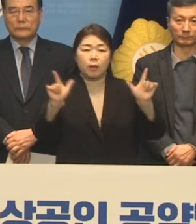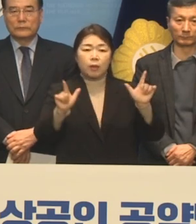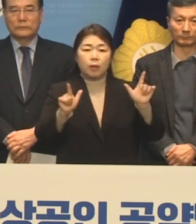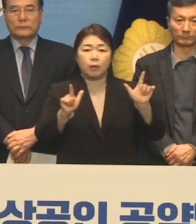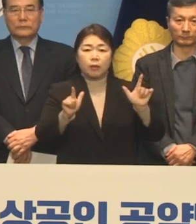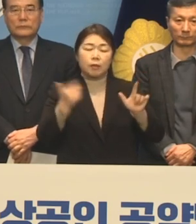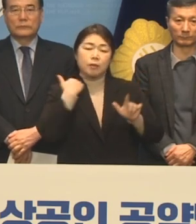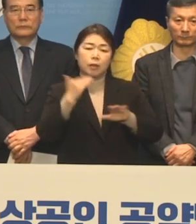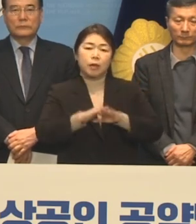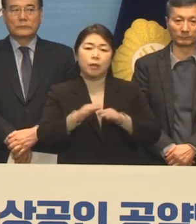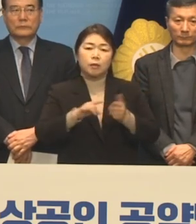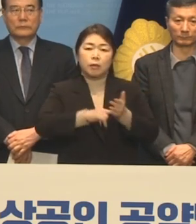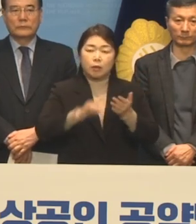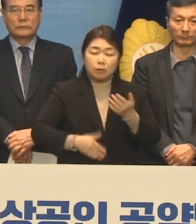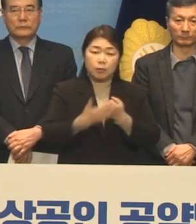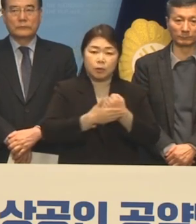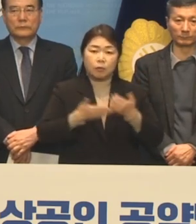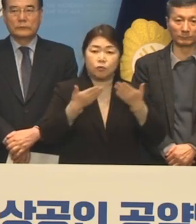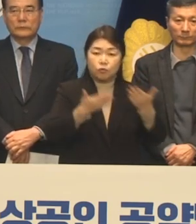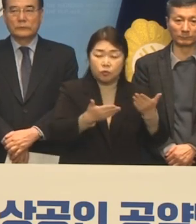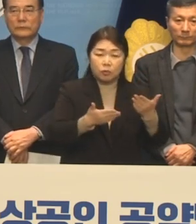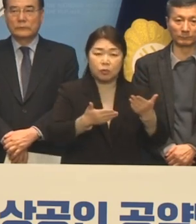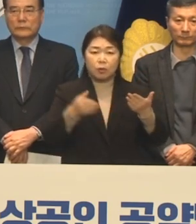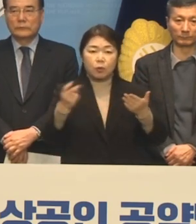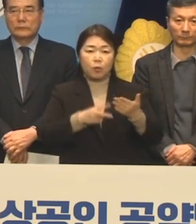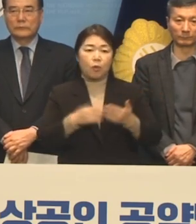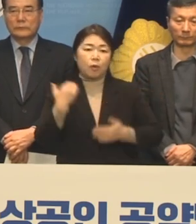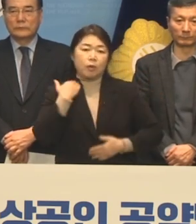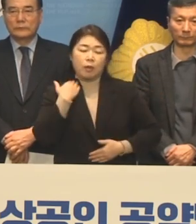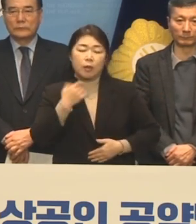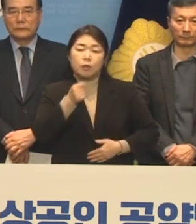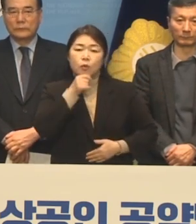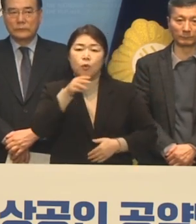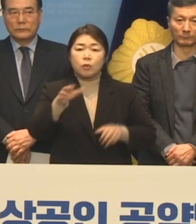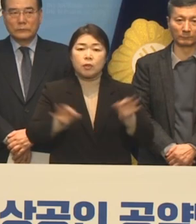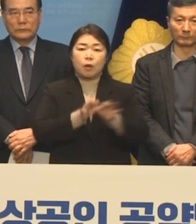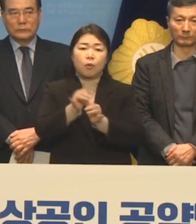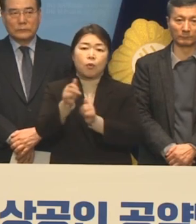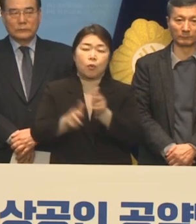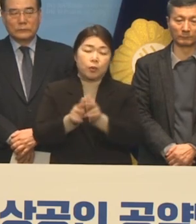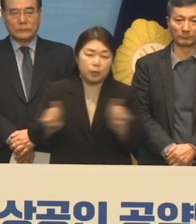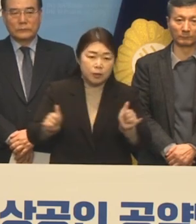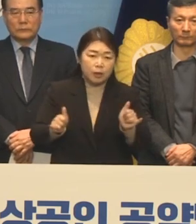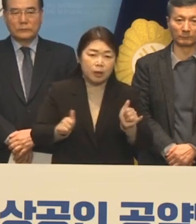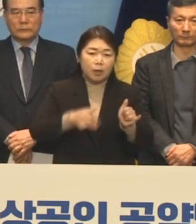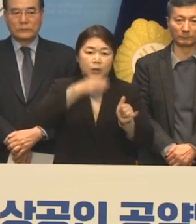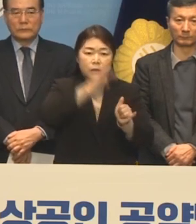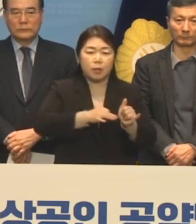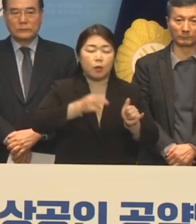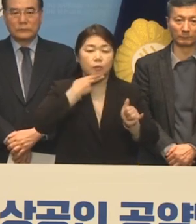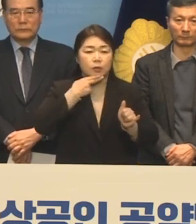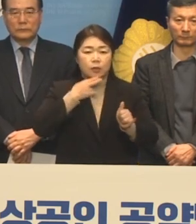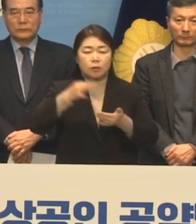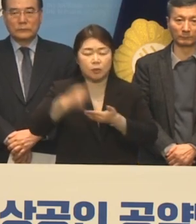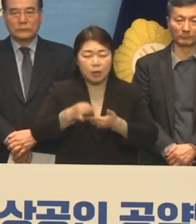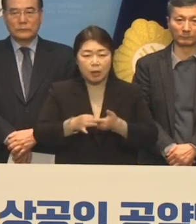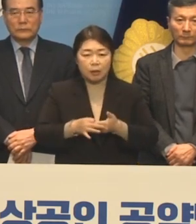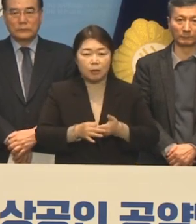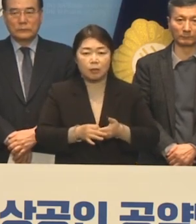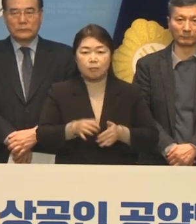임대인 세액 공제를 상시화하고 영세 소상공인을 대상으로 무이자 또는 저금리의 임대료를